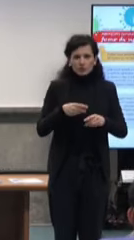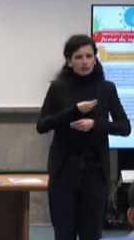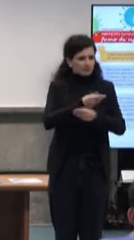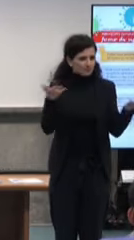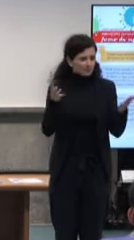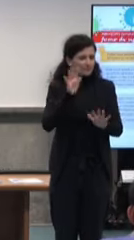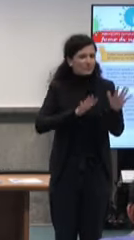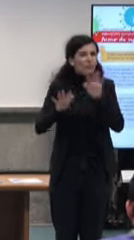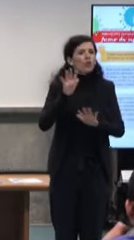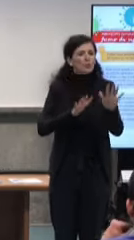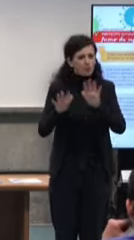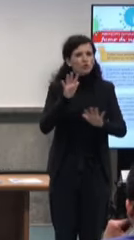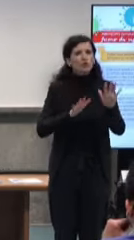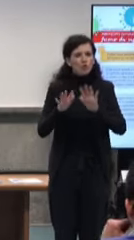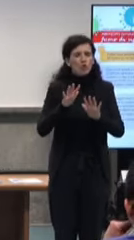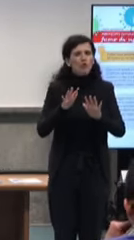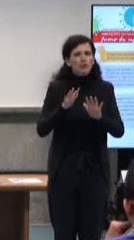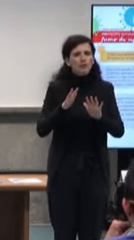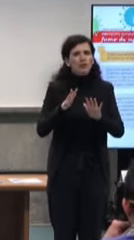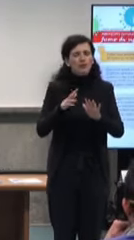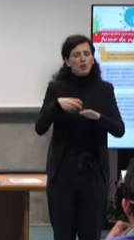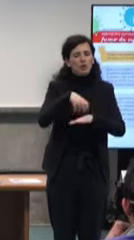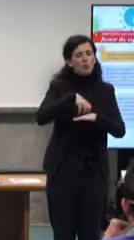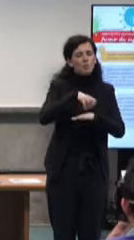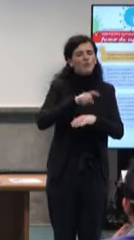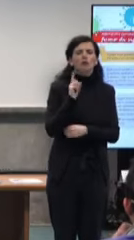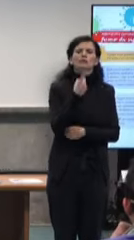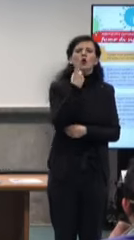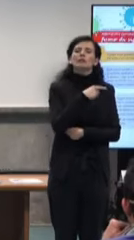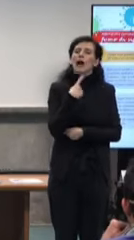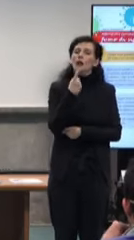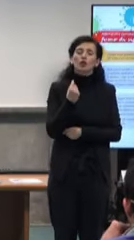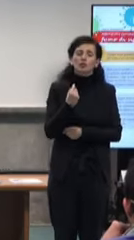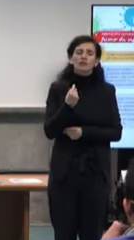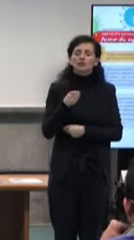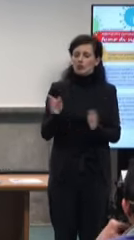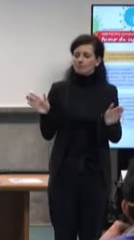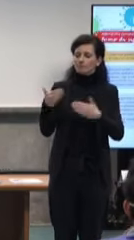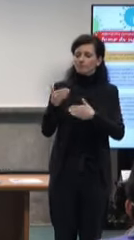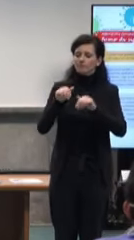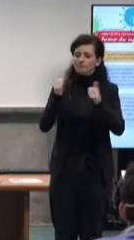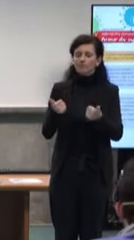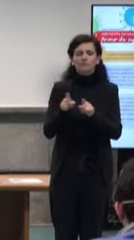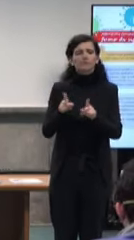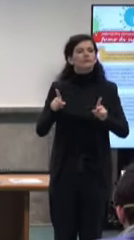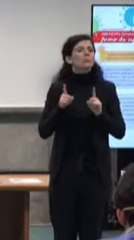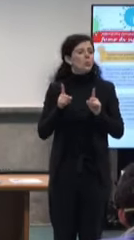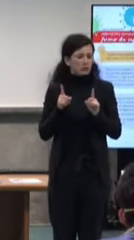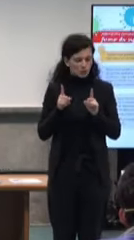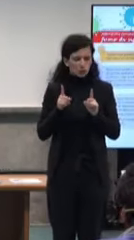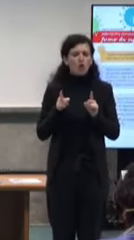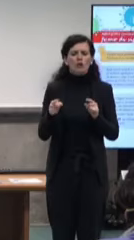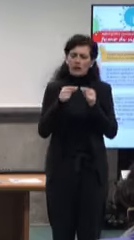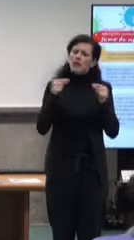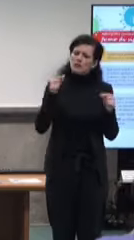quelle che il commissario straordinario definisce munizioni al di là del dei sistemi di protezione anche i tamponi sono